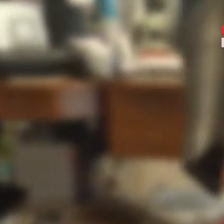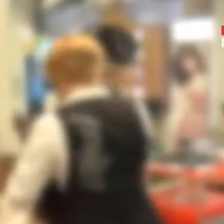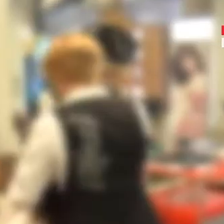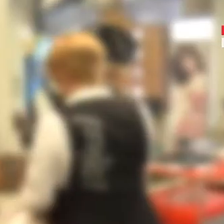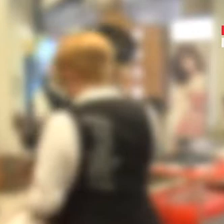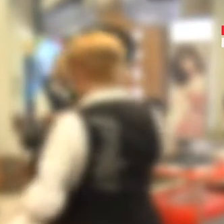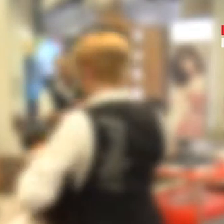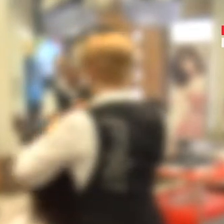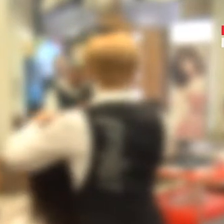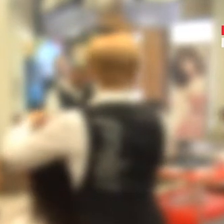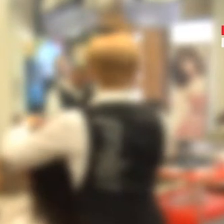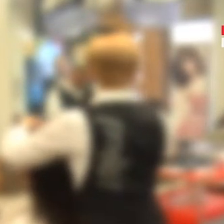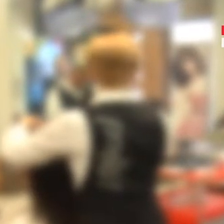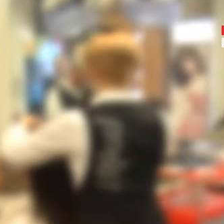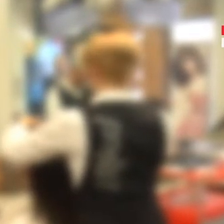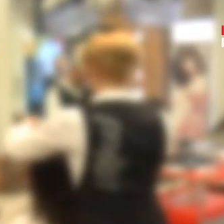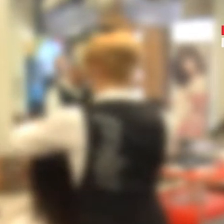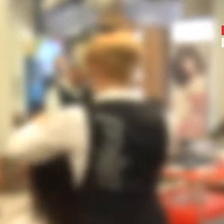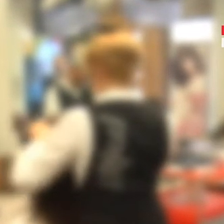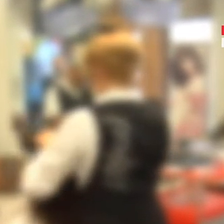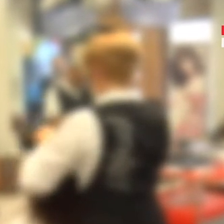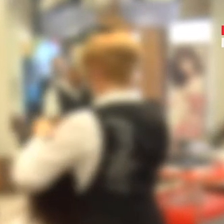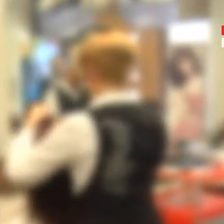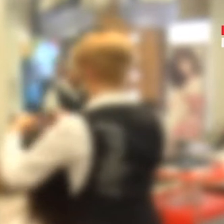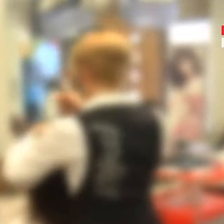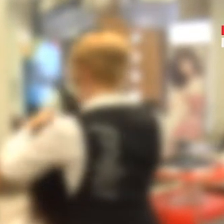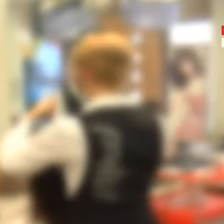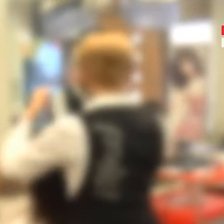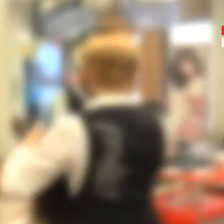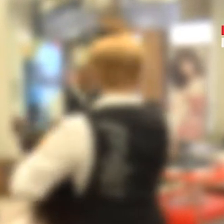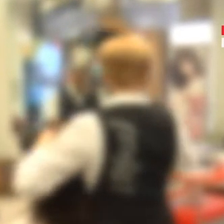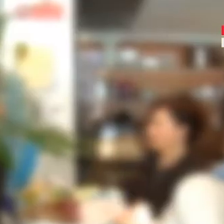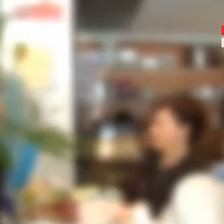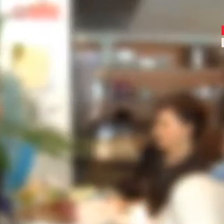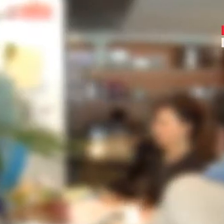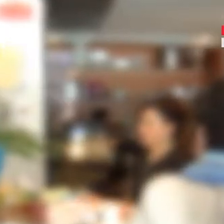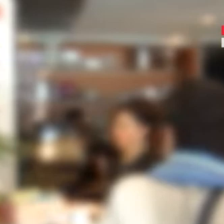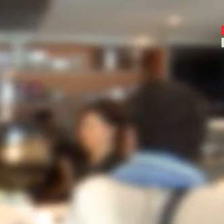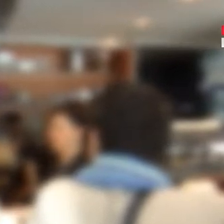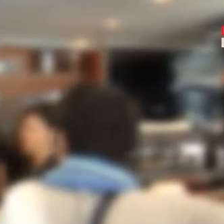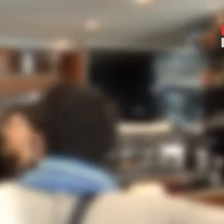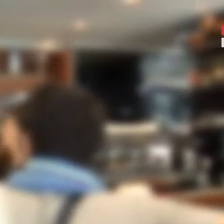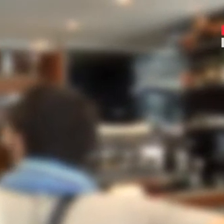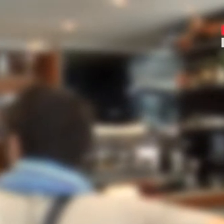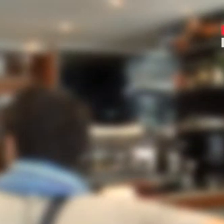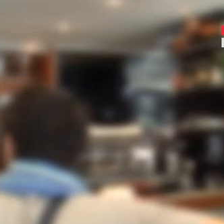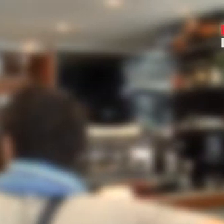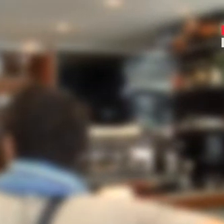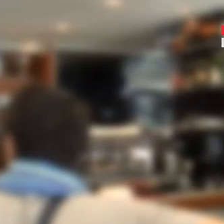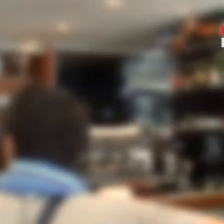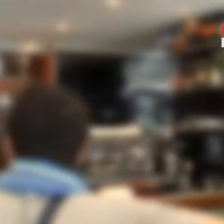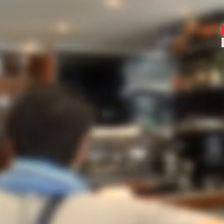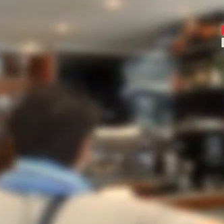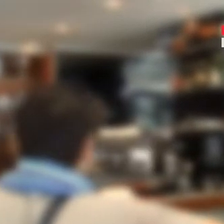il mondo dei servizi, era in grado di accogliere chi usciva dal mondo del lavoro perché licenziato, un settore che il Covid ha però messo in